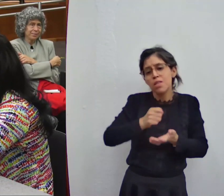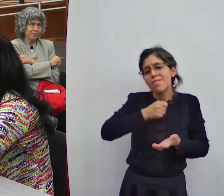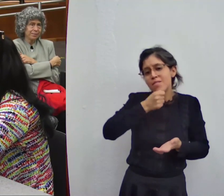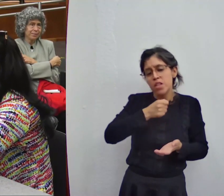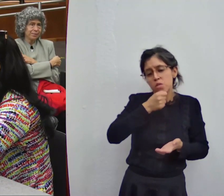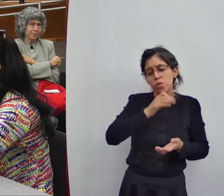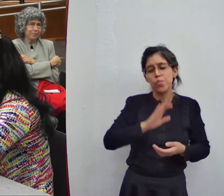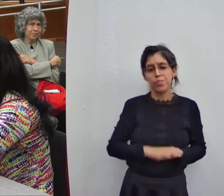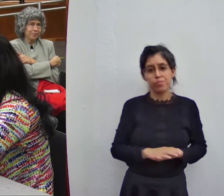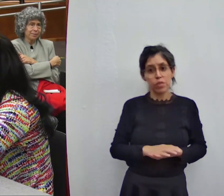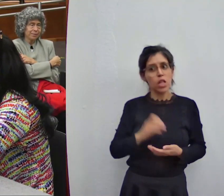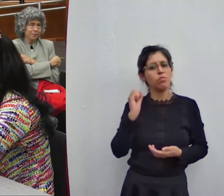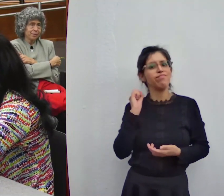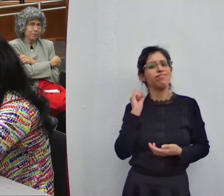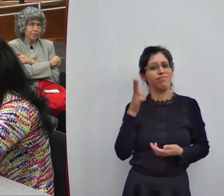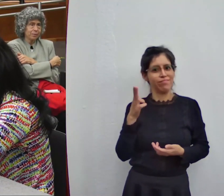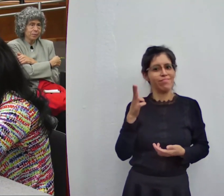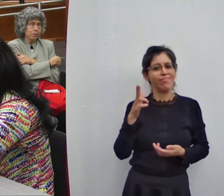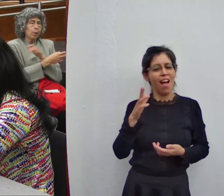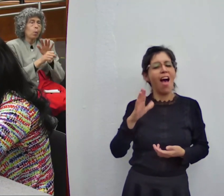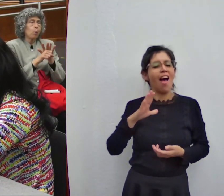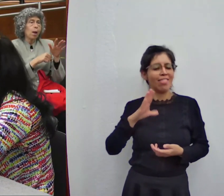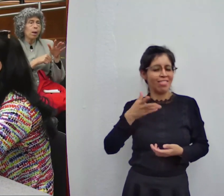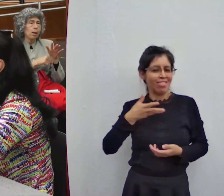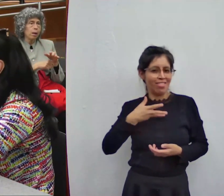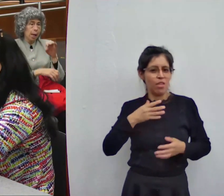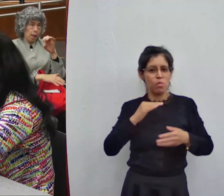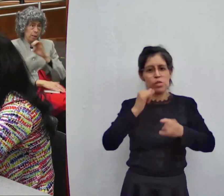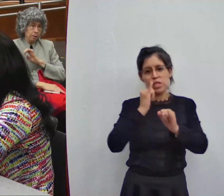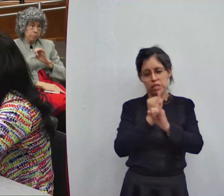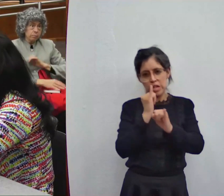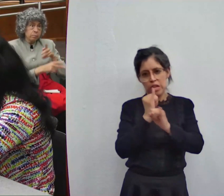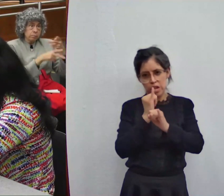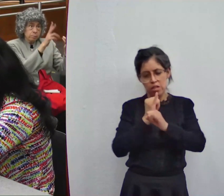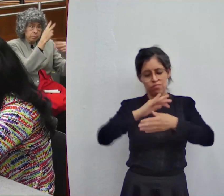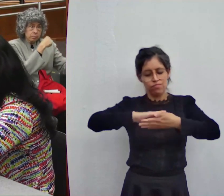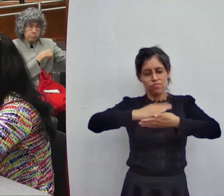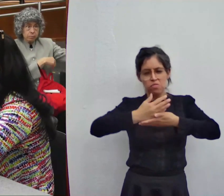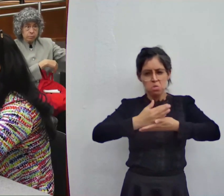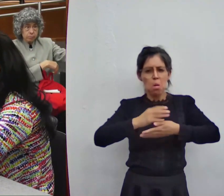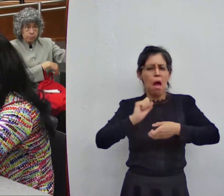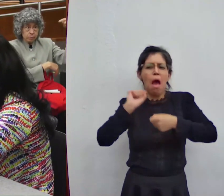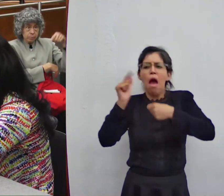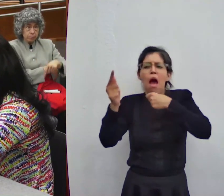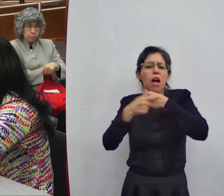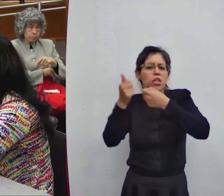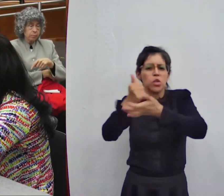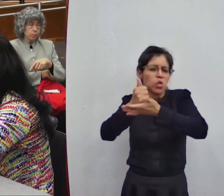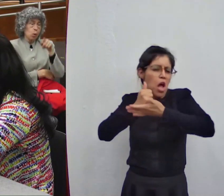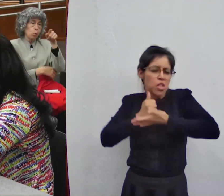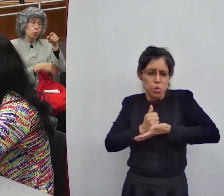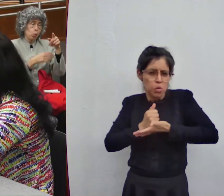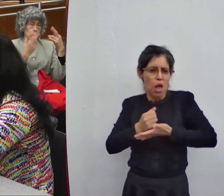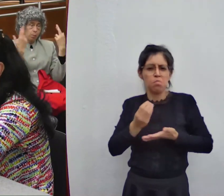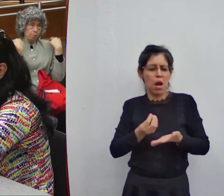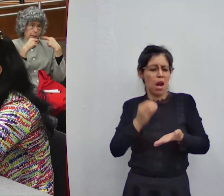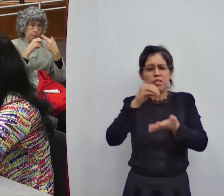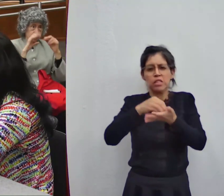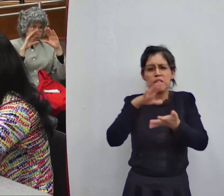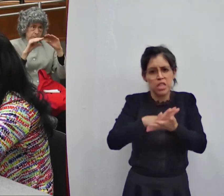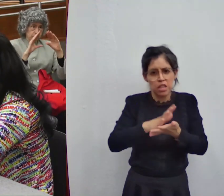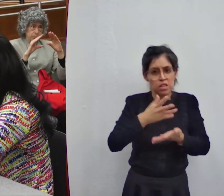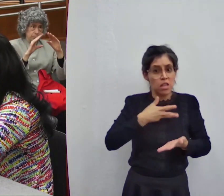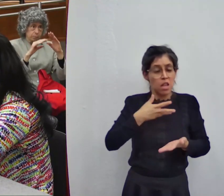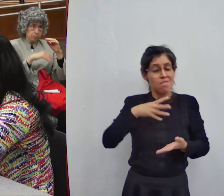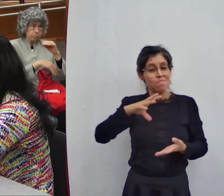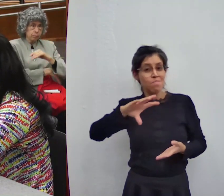afortunadamente, tenemos el acceso a internet, la forma de que alguien nos ayude a darnos de alta y todo eso, pero hay muchas